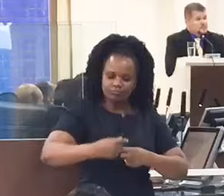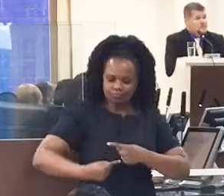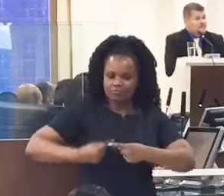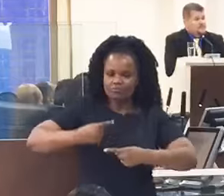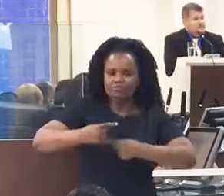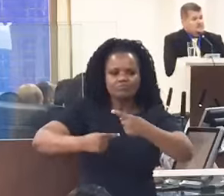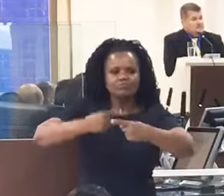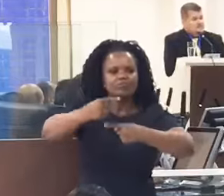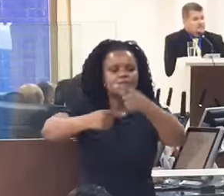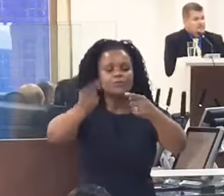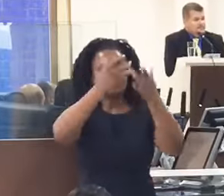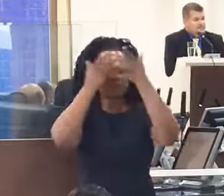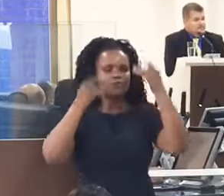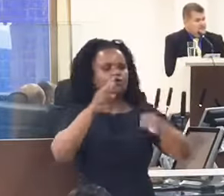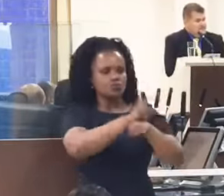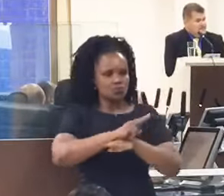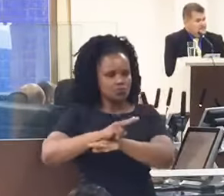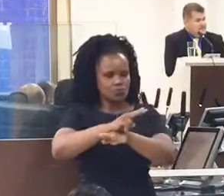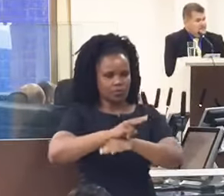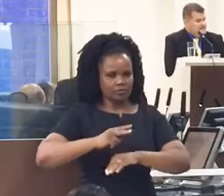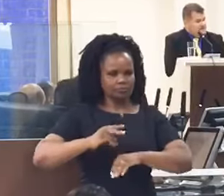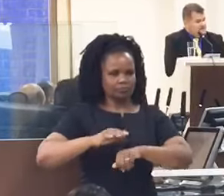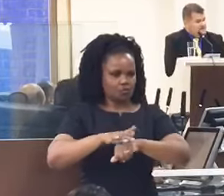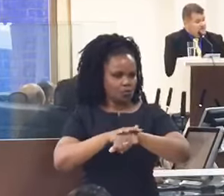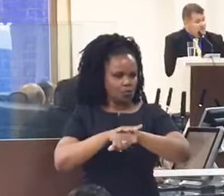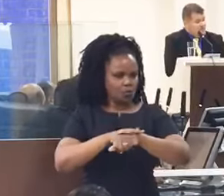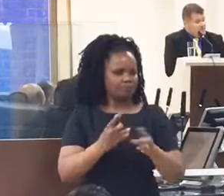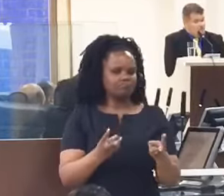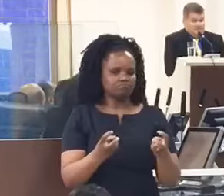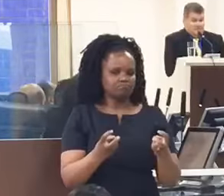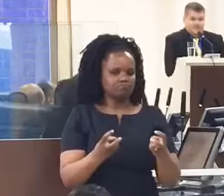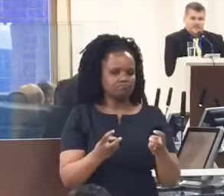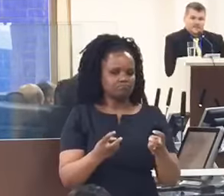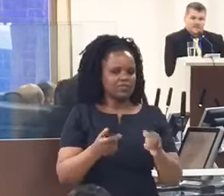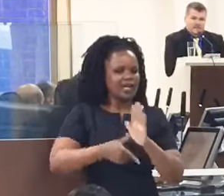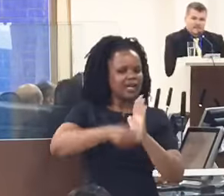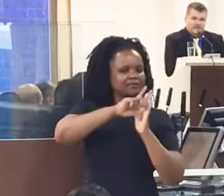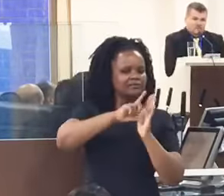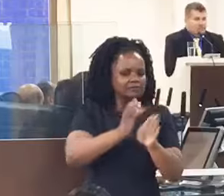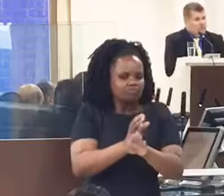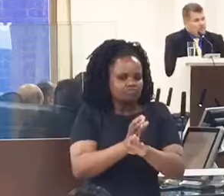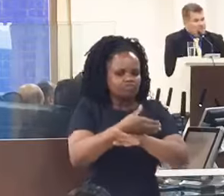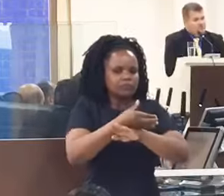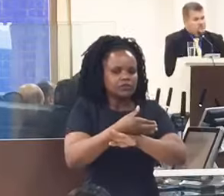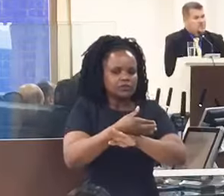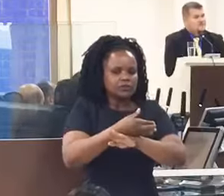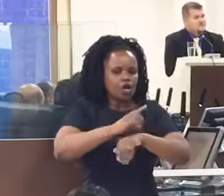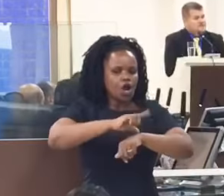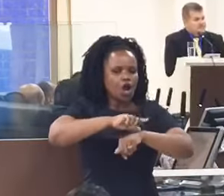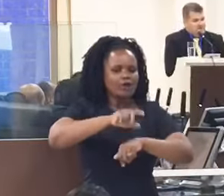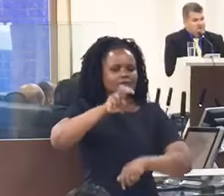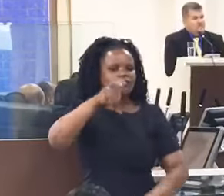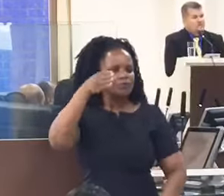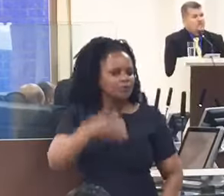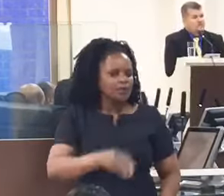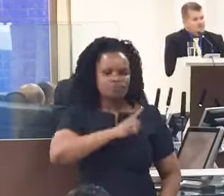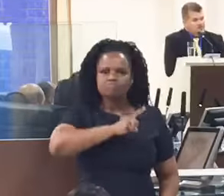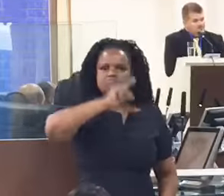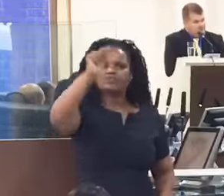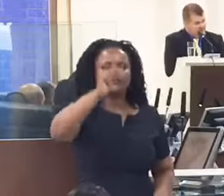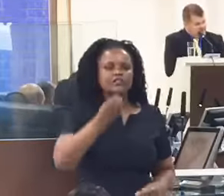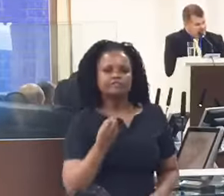aquelas pessoas que fazem o tratamento fora do domicílio, que tem que sair 5 horas da manhã, que tem que pegar um ônibus, que tem que fazer o tratamento, que tem que